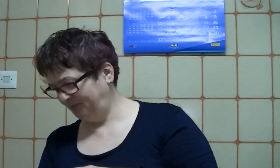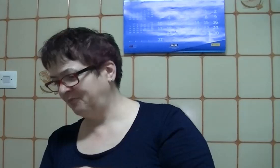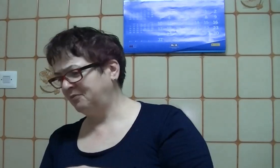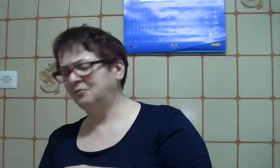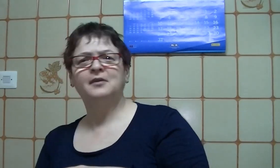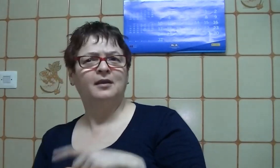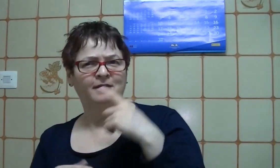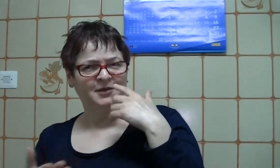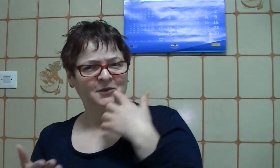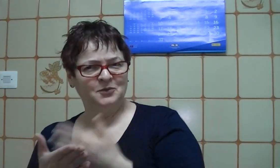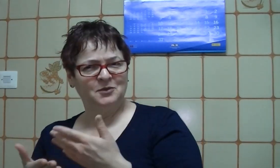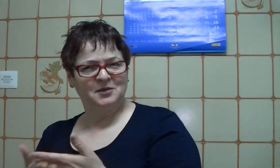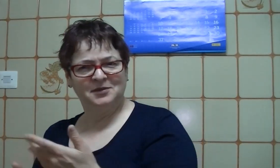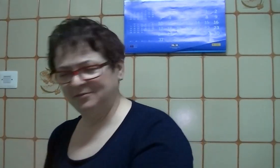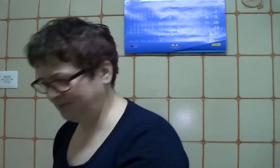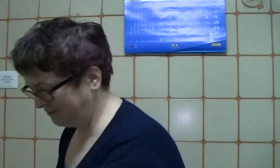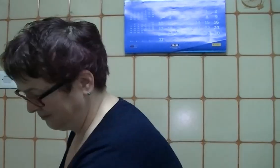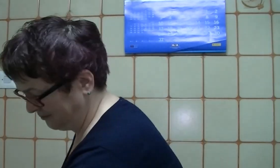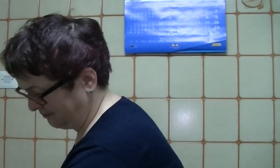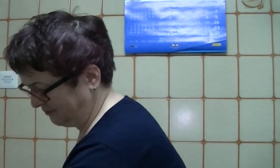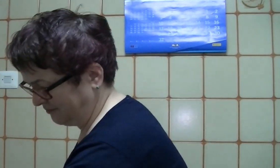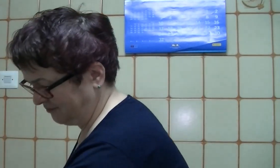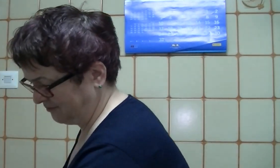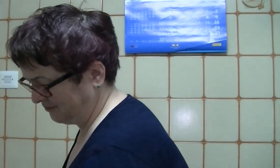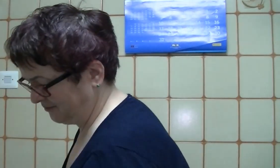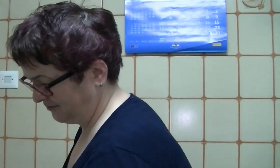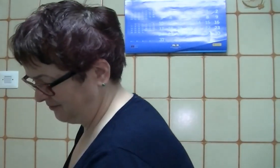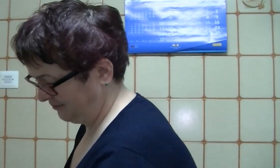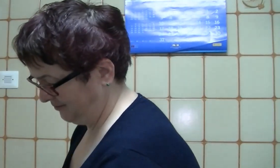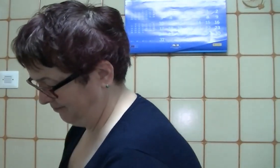el 85.045. Primero con 20.000 en total.